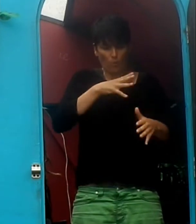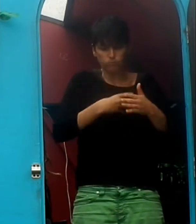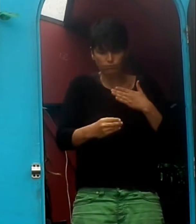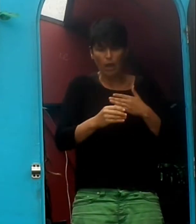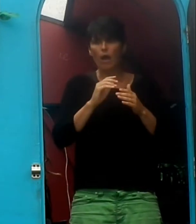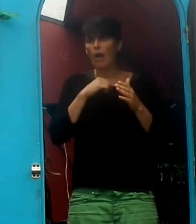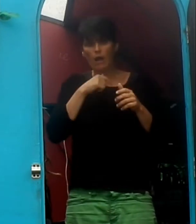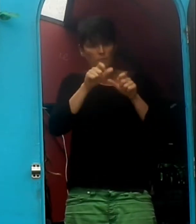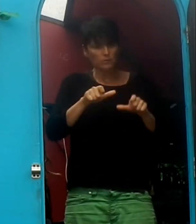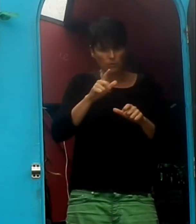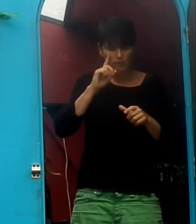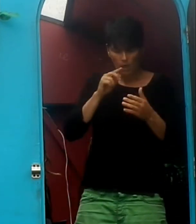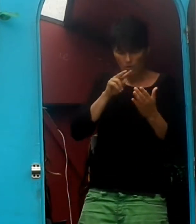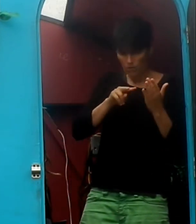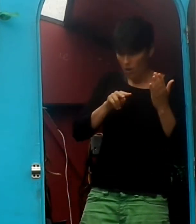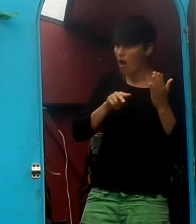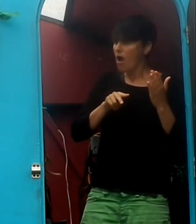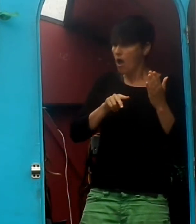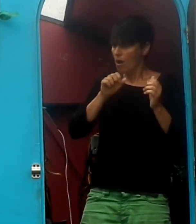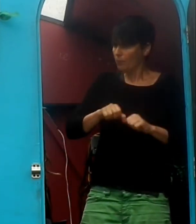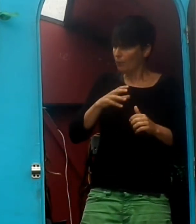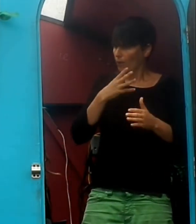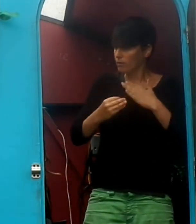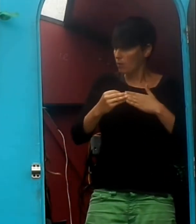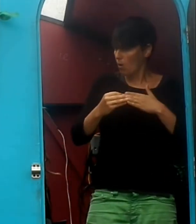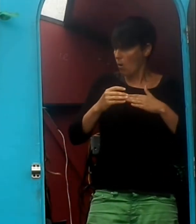ça que les gens se sont emparés du misoprostol pour avorter.